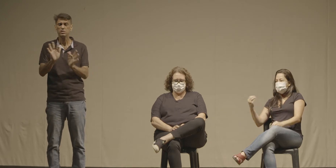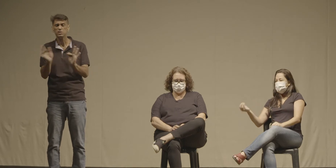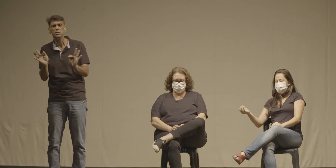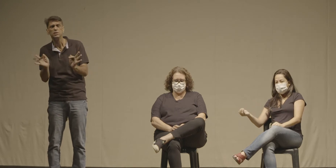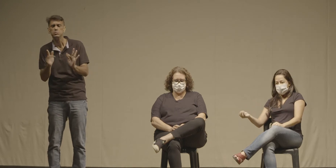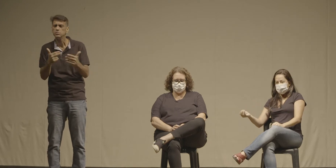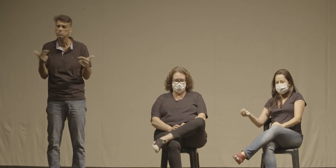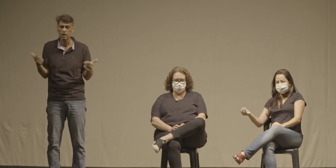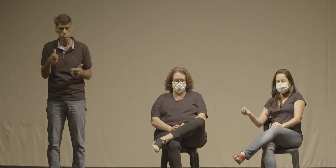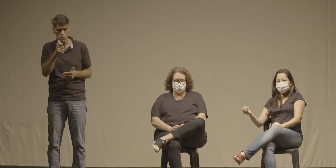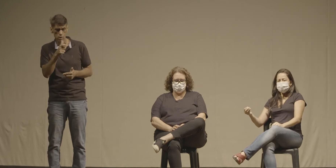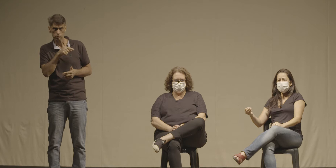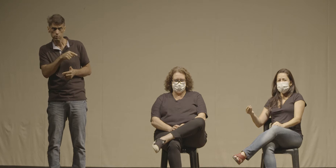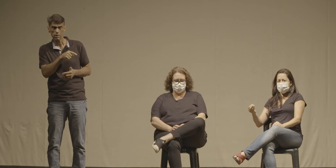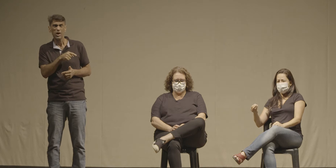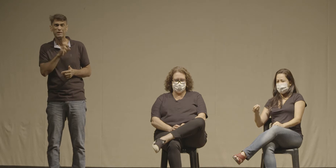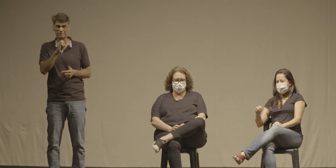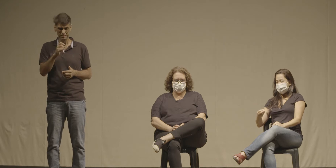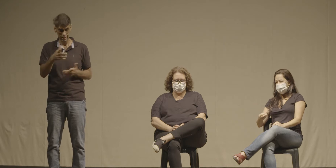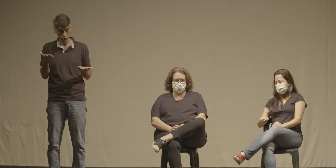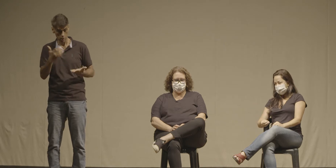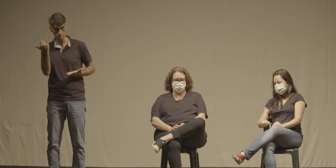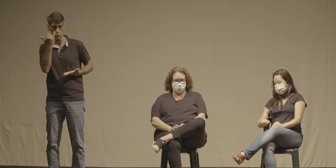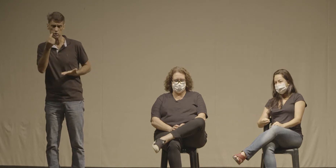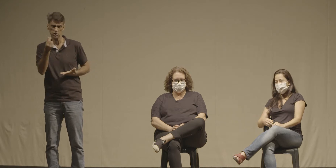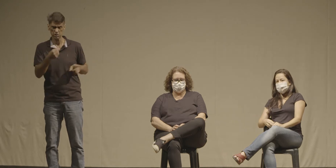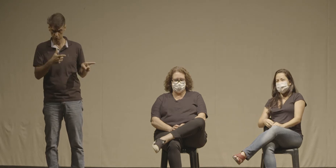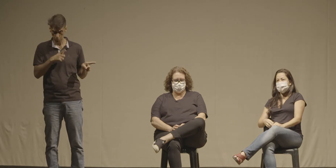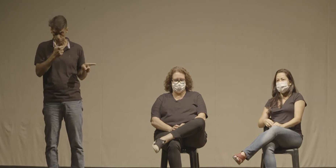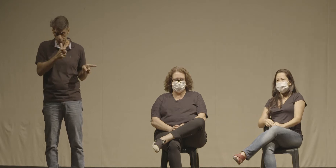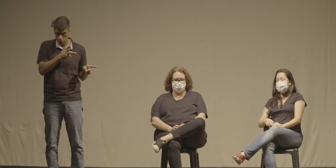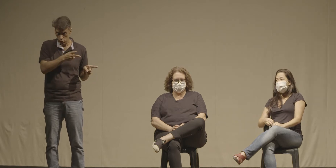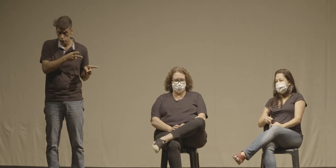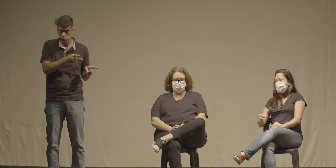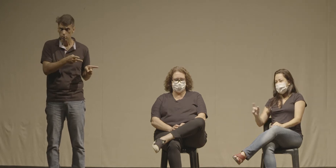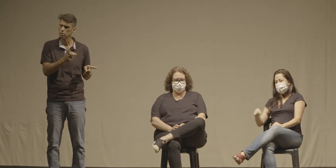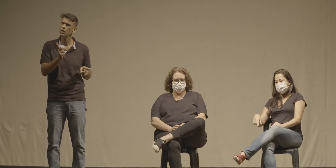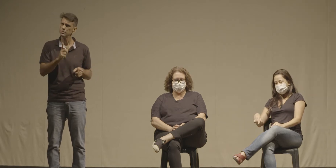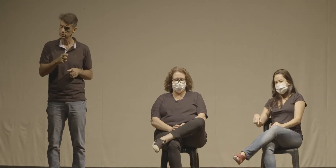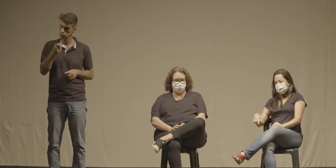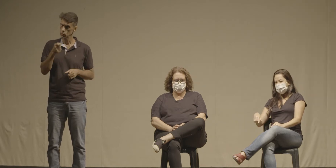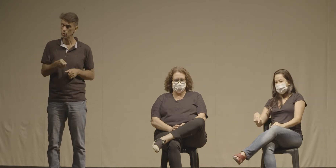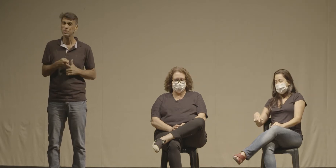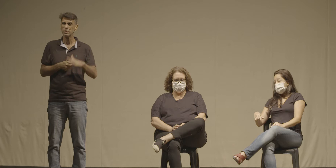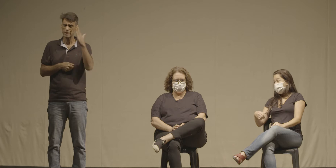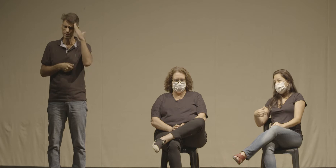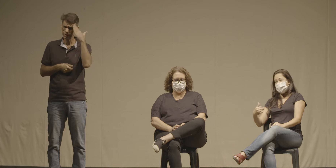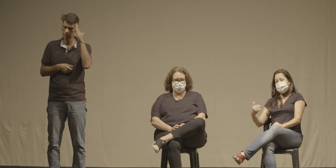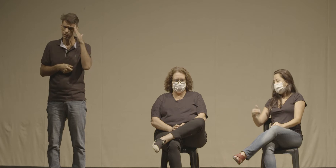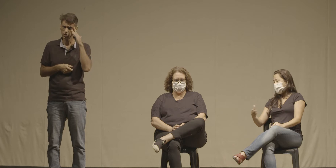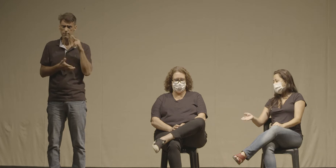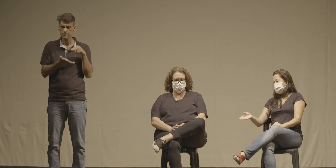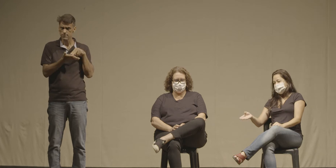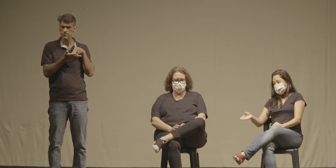tem que se posicionar de uma forma assertiva, entender o que aconteceu, mas